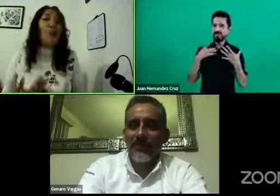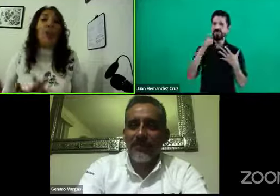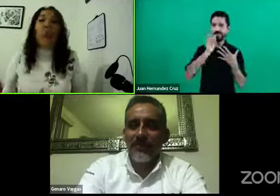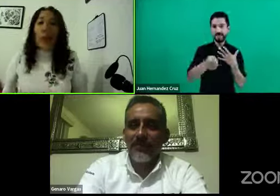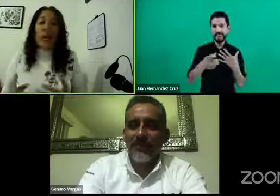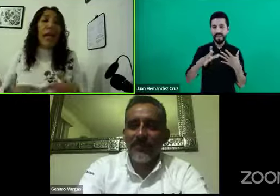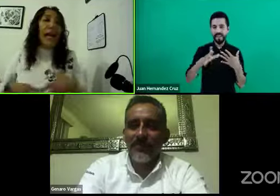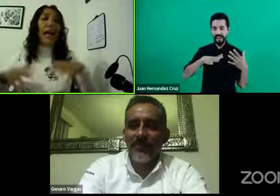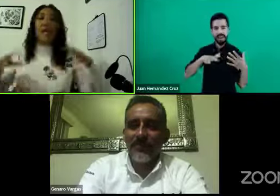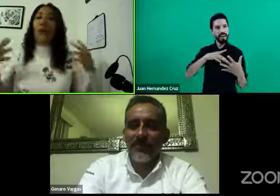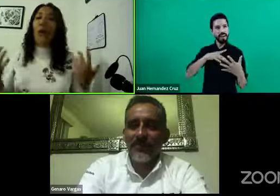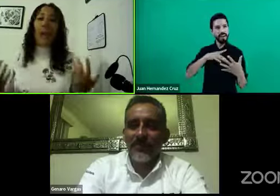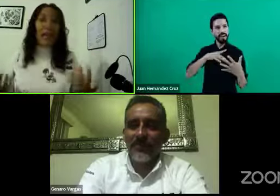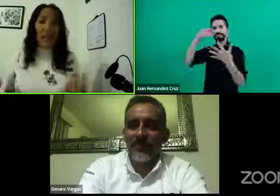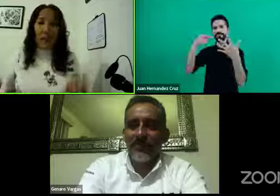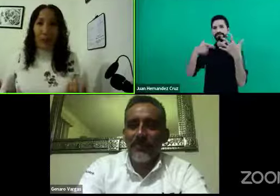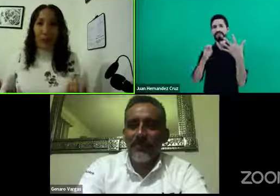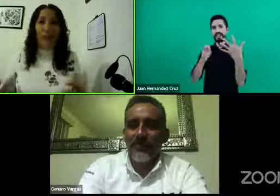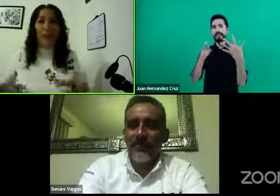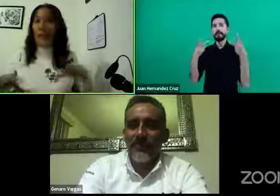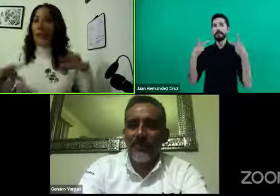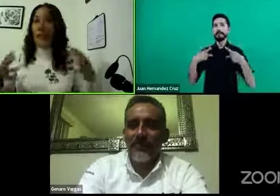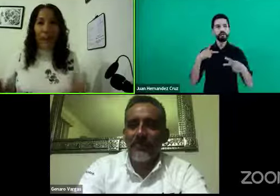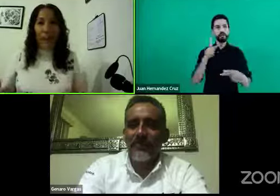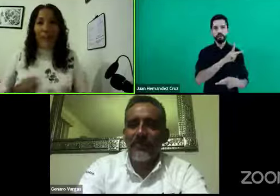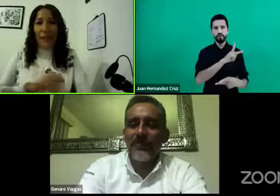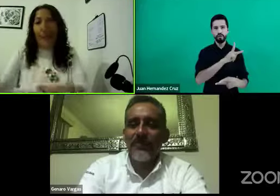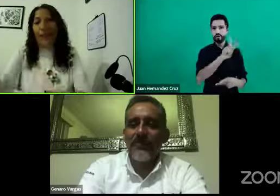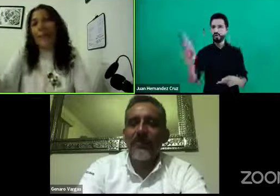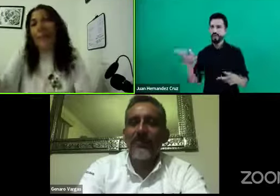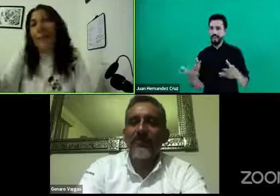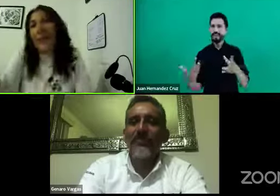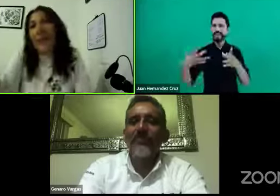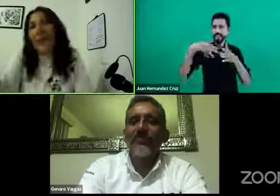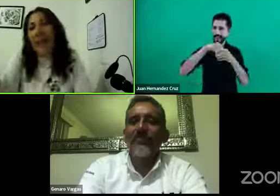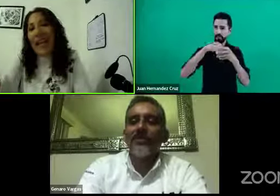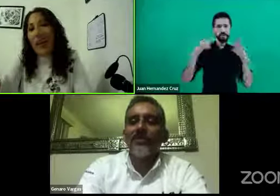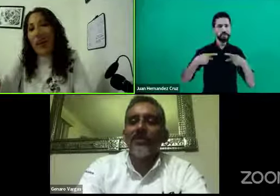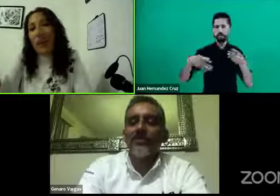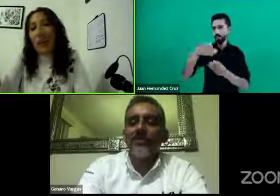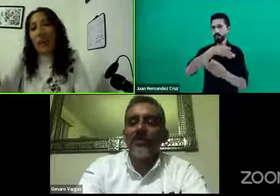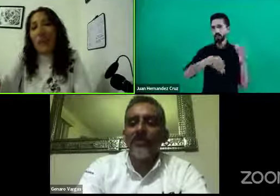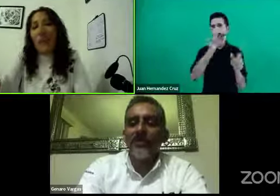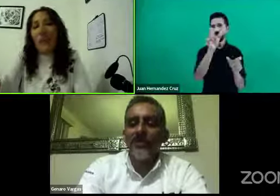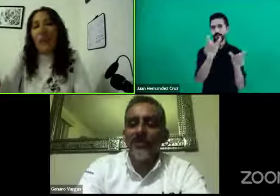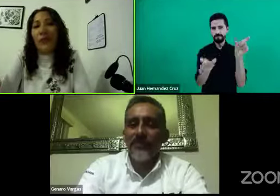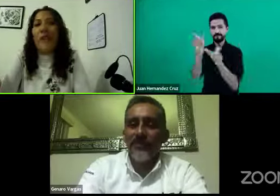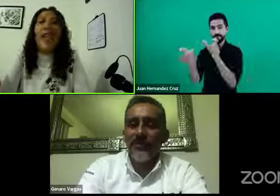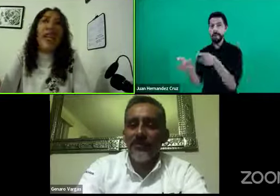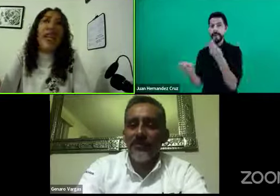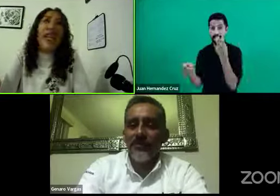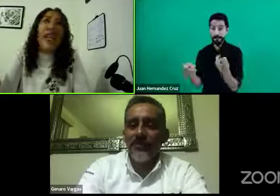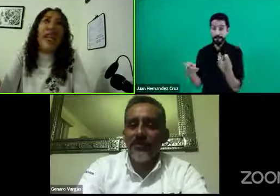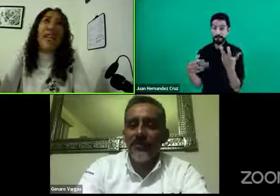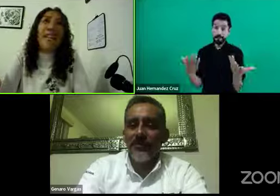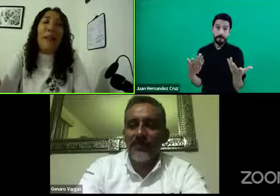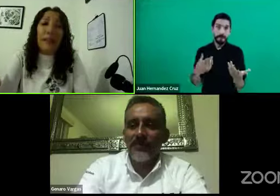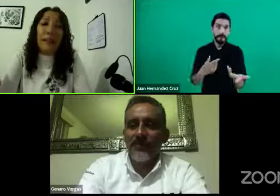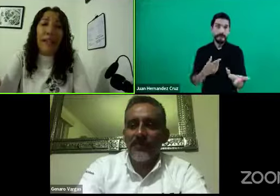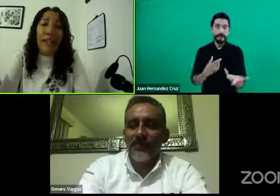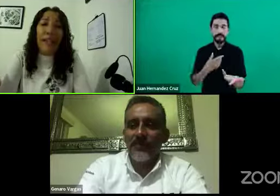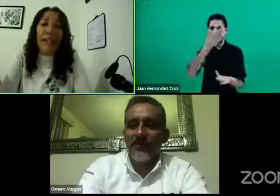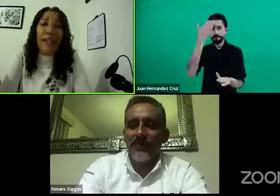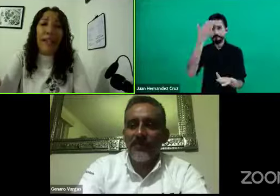Y eso incluye a todas las personas, cualquier clase de personas. De hecho, pues no sé, en